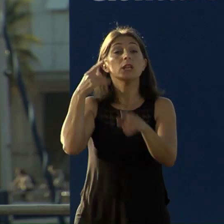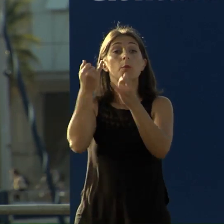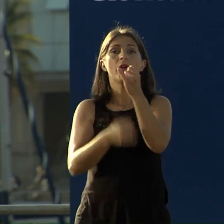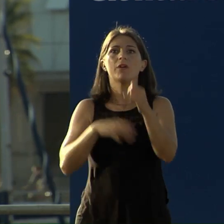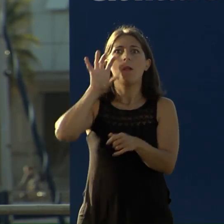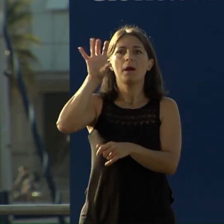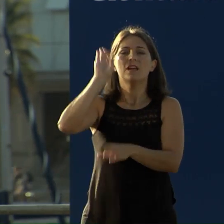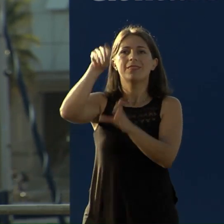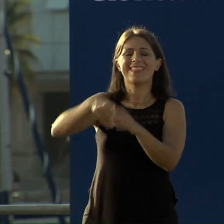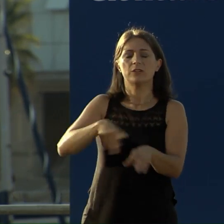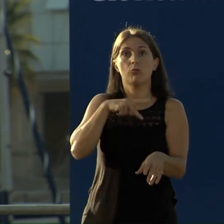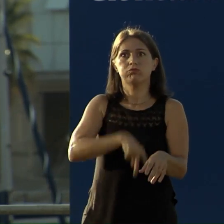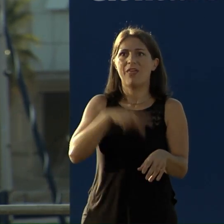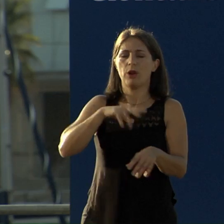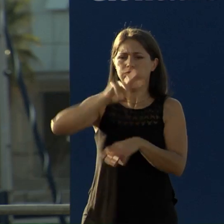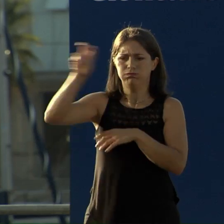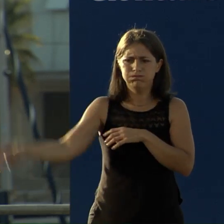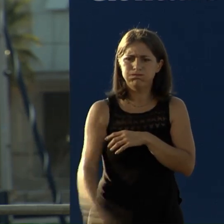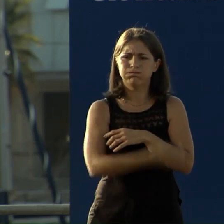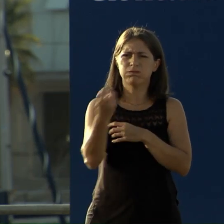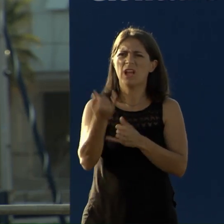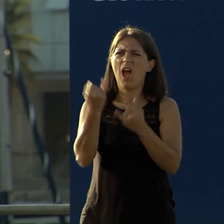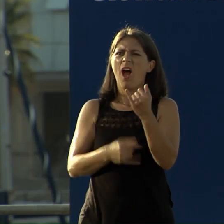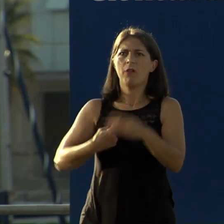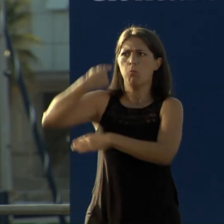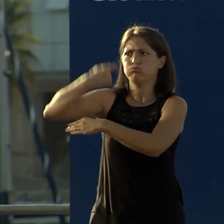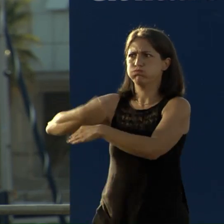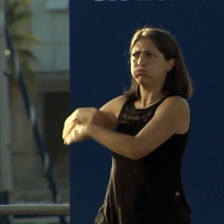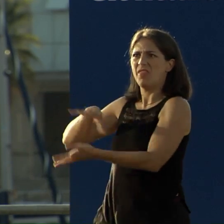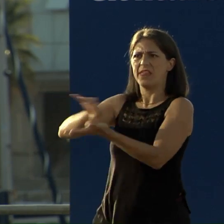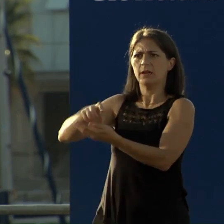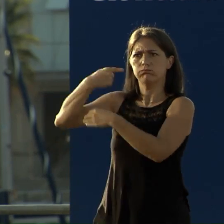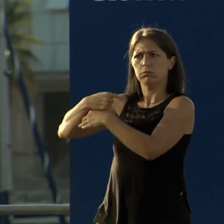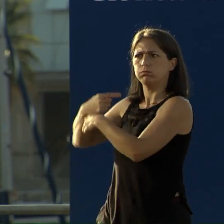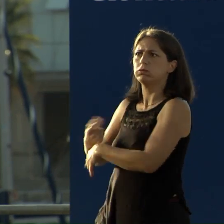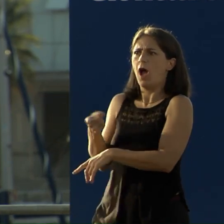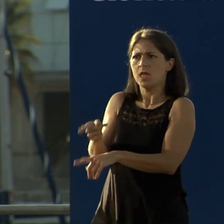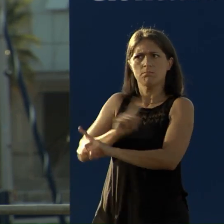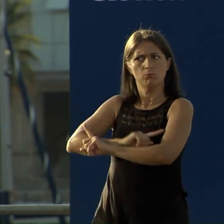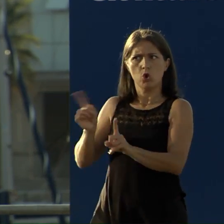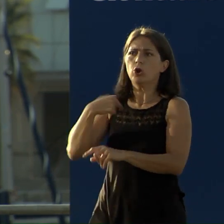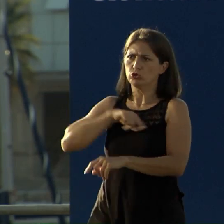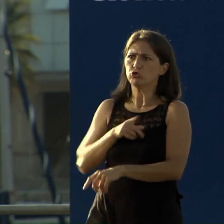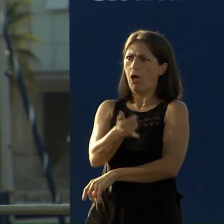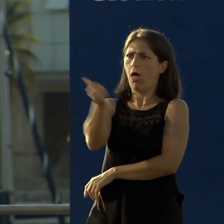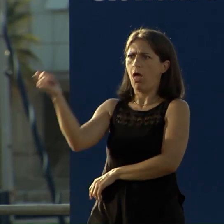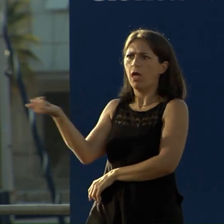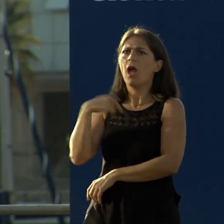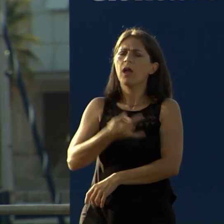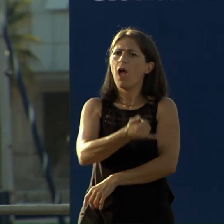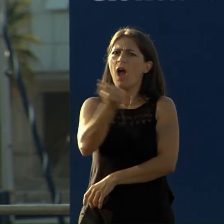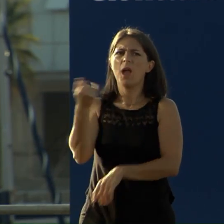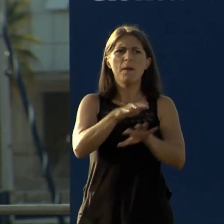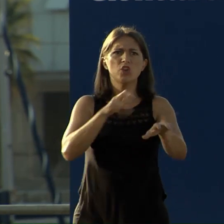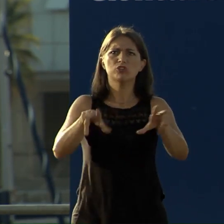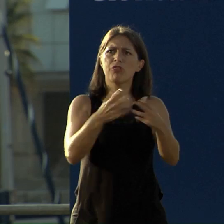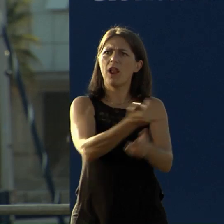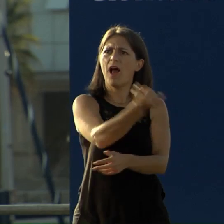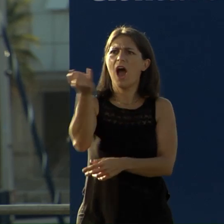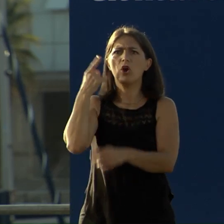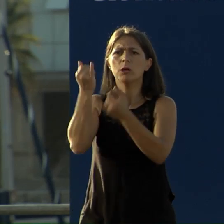plurinacional y que no se solucionan las cosas con imposiciones centralistas. Para eso sí. Aquí nos tienen. Hay una mayoría social